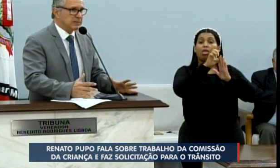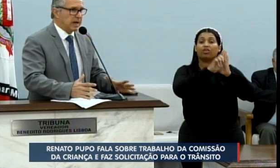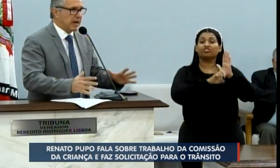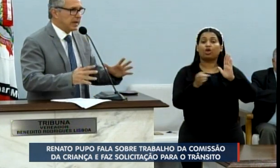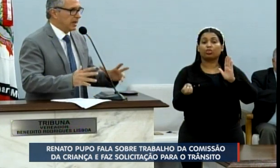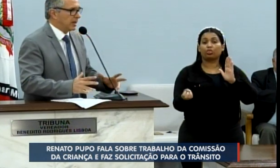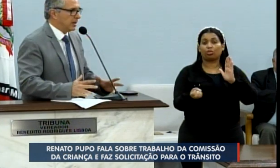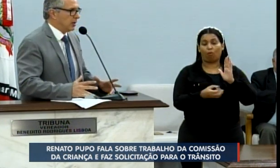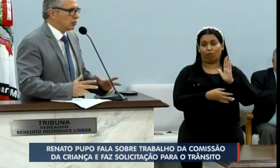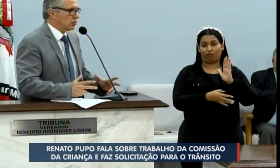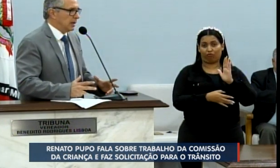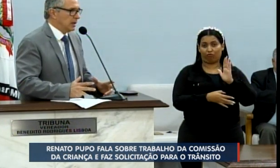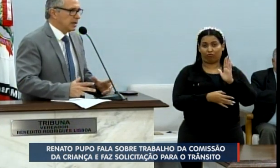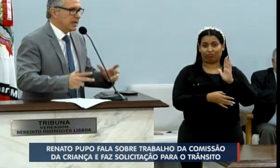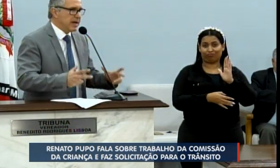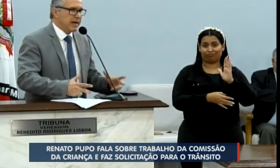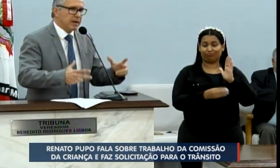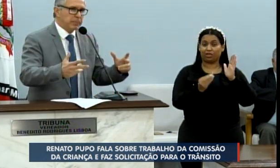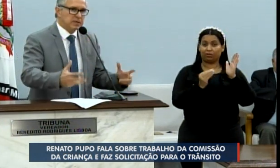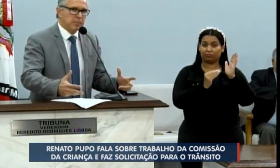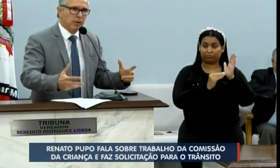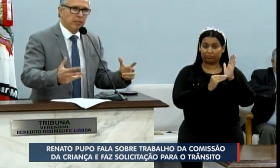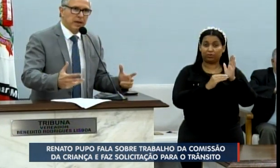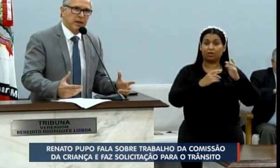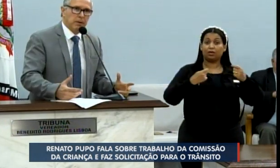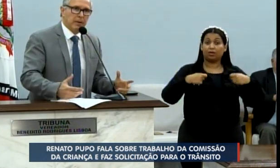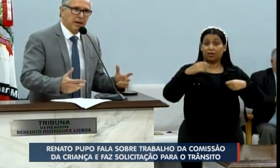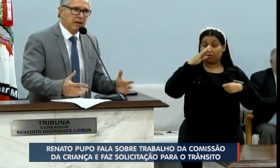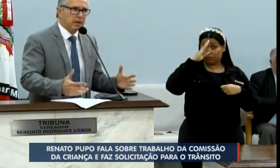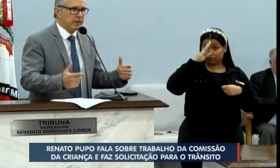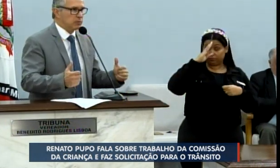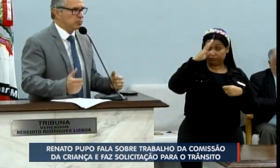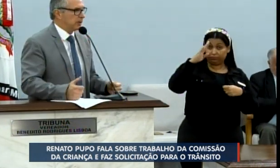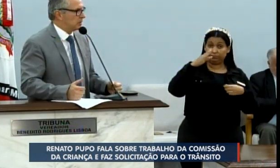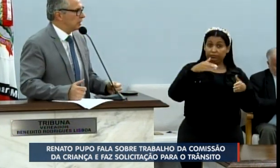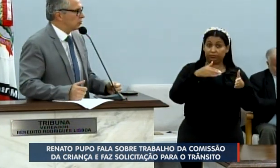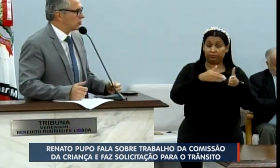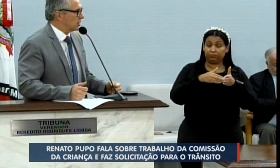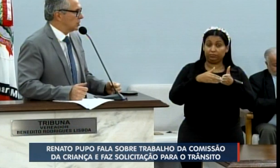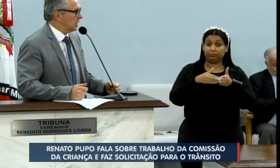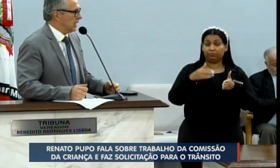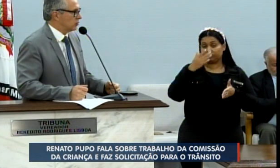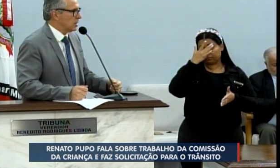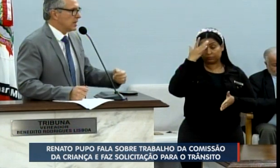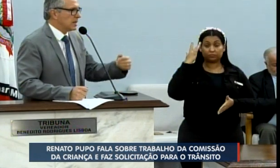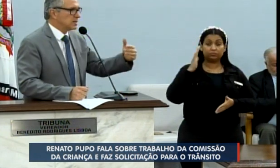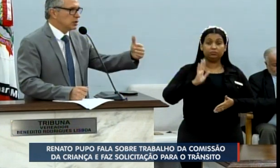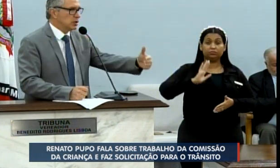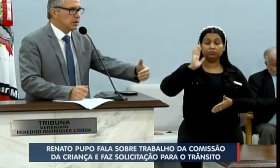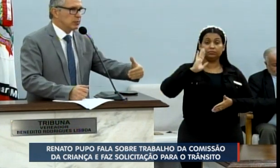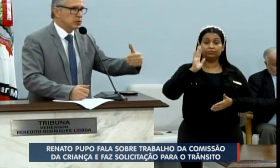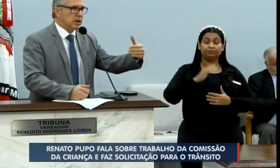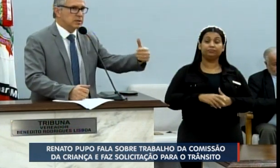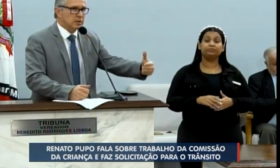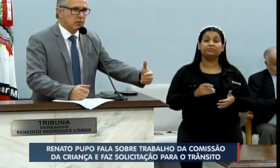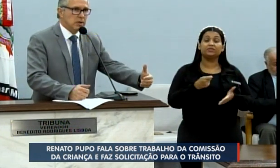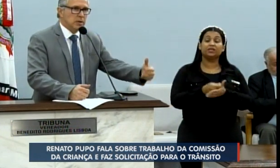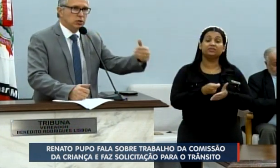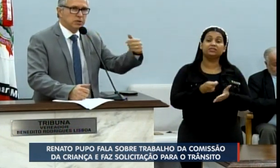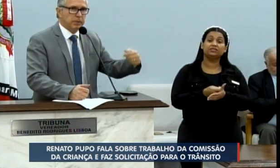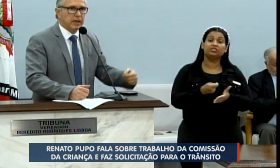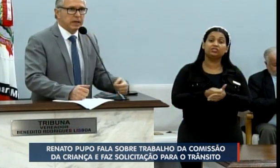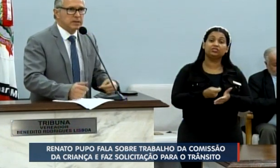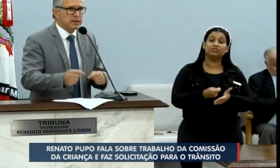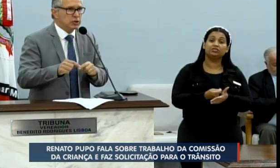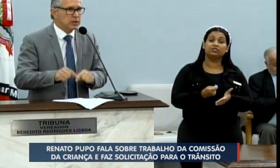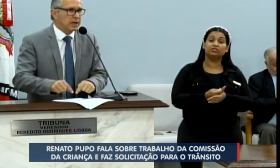sem aquela cláusula que era a principal barreira para os pretensos candidatos, que exigia demonstração